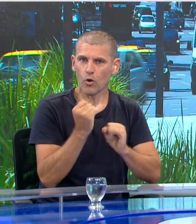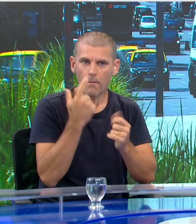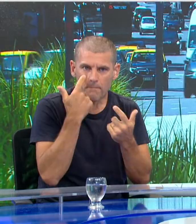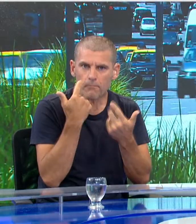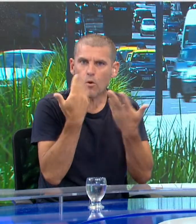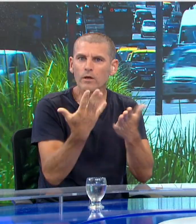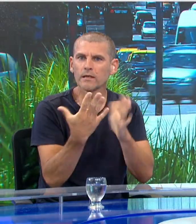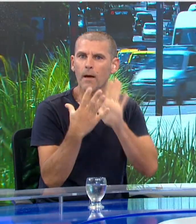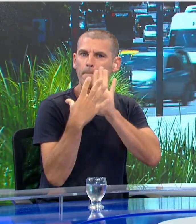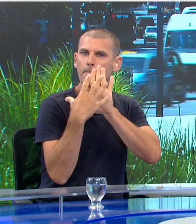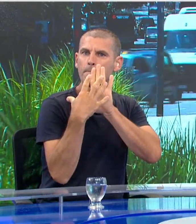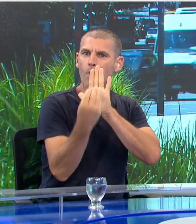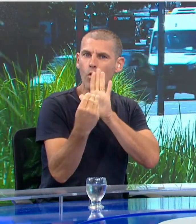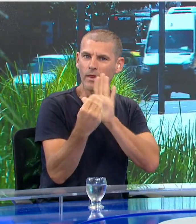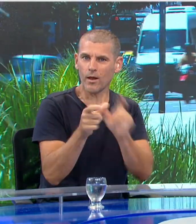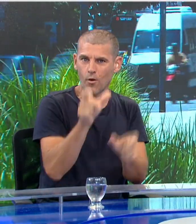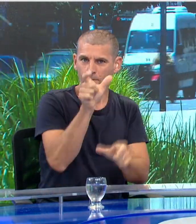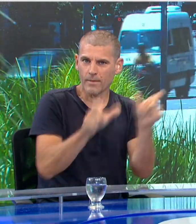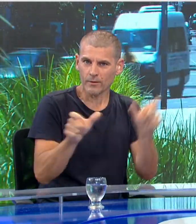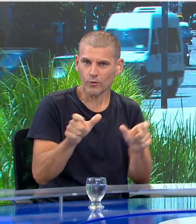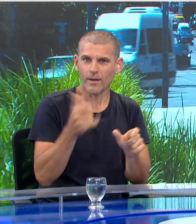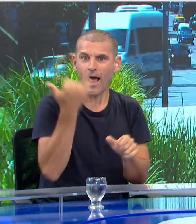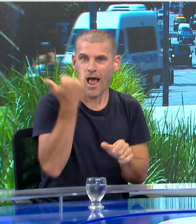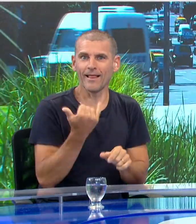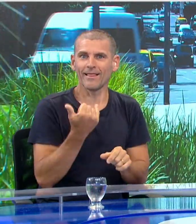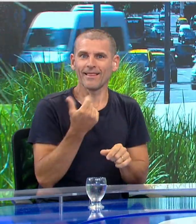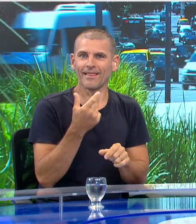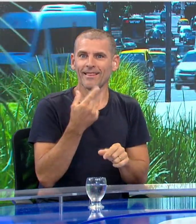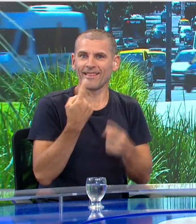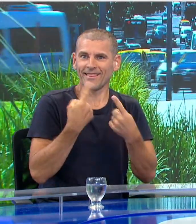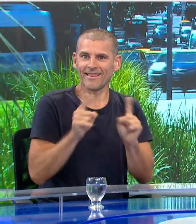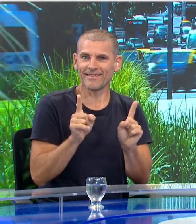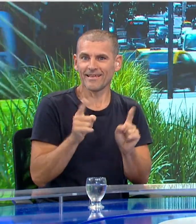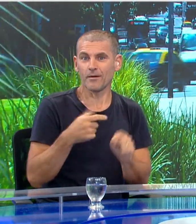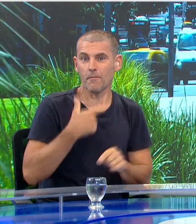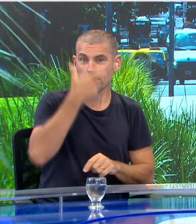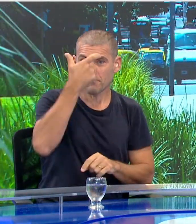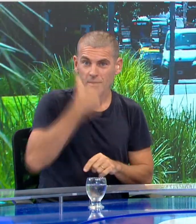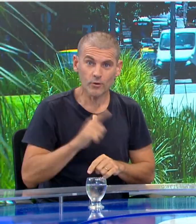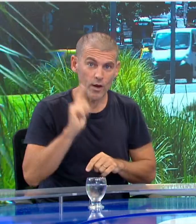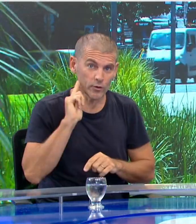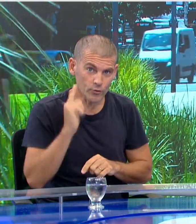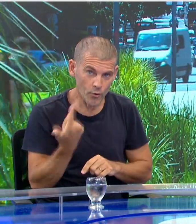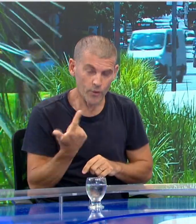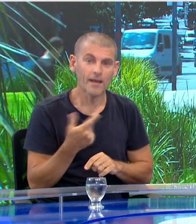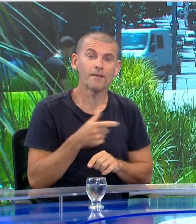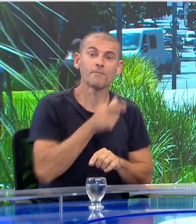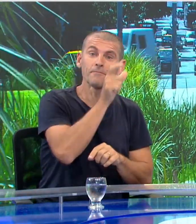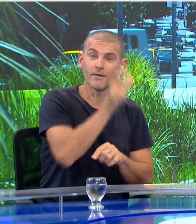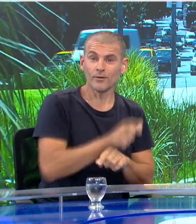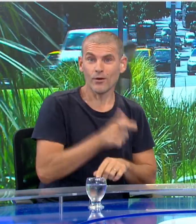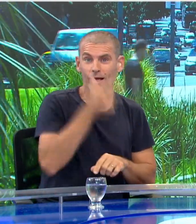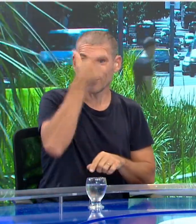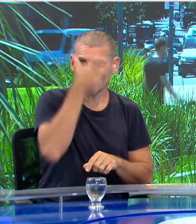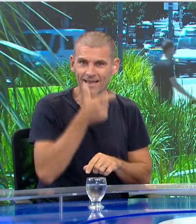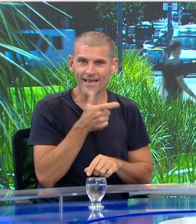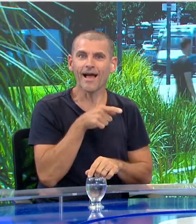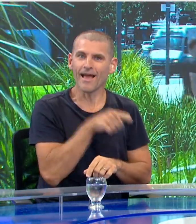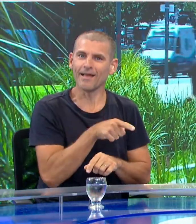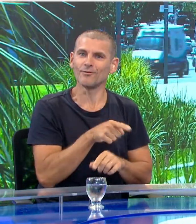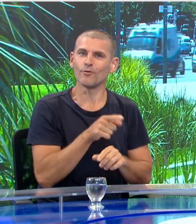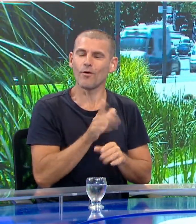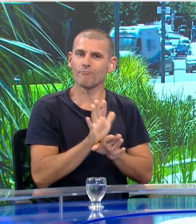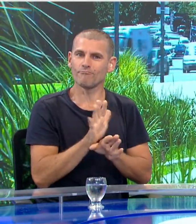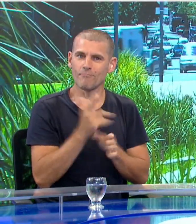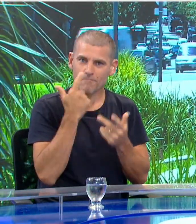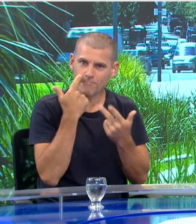discapacidad. Entonces, la idea es brindar accesibilidad informativa, parlamentaria, para todas estas